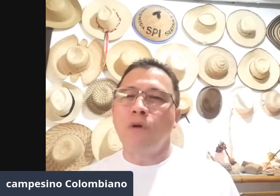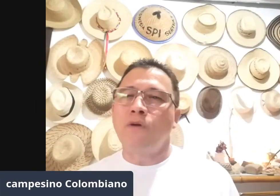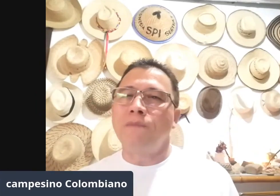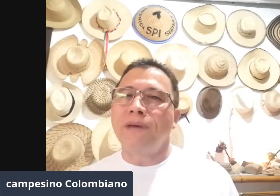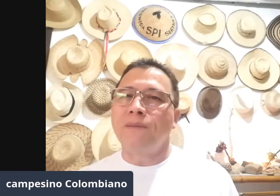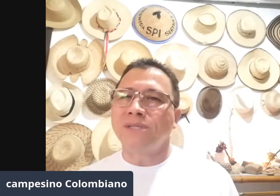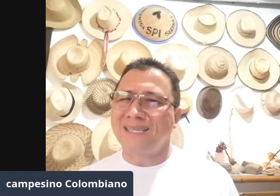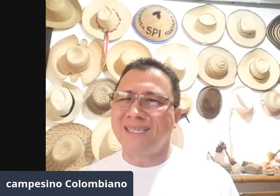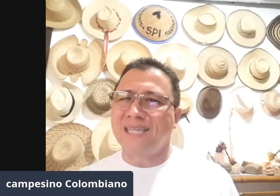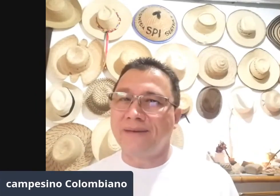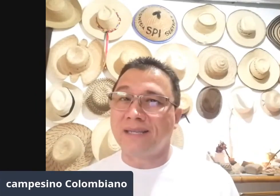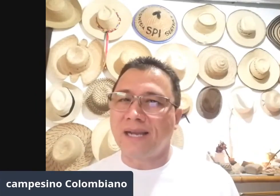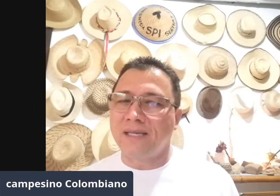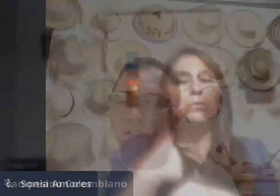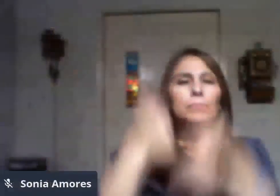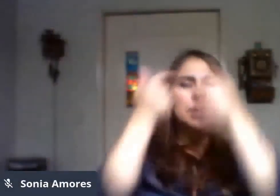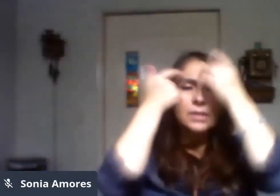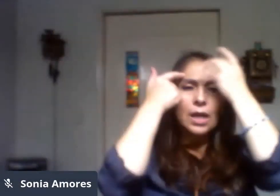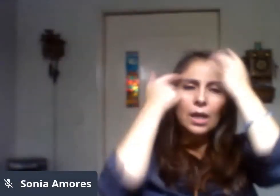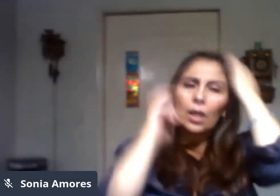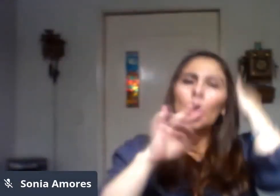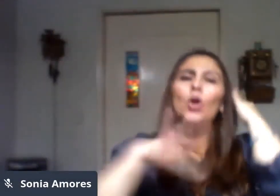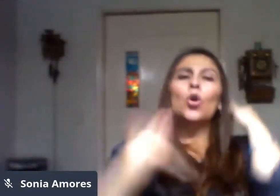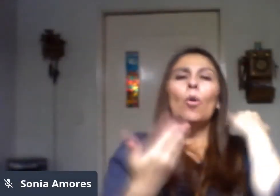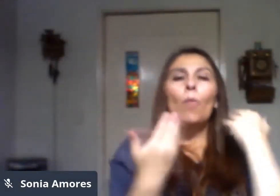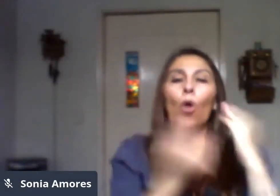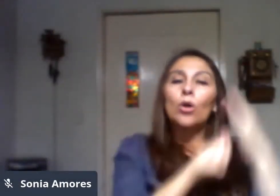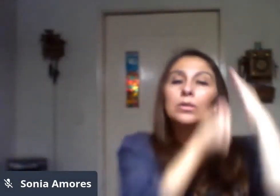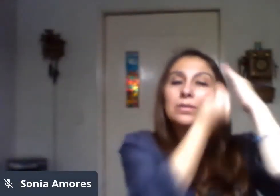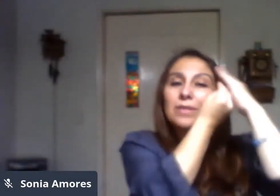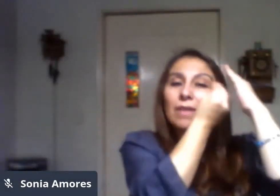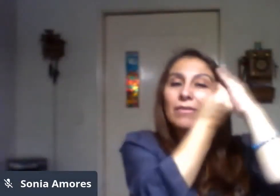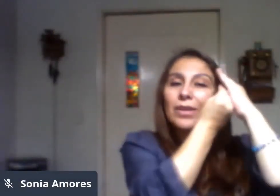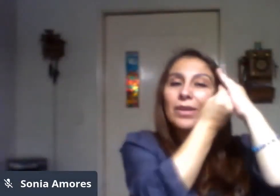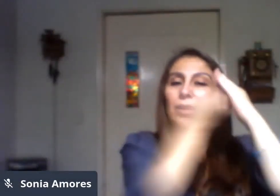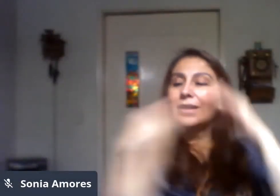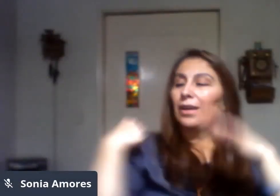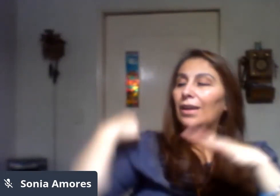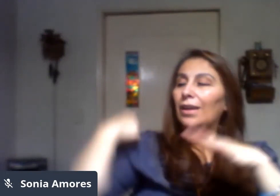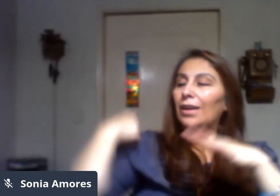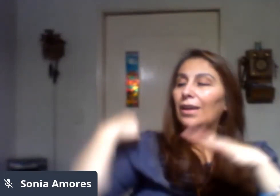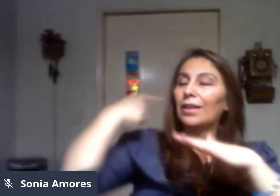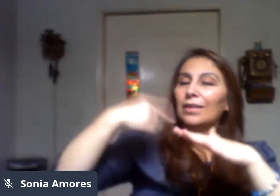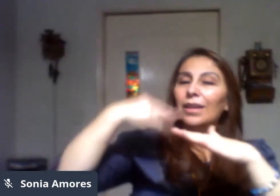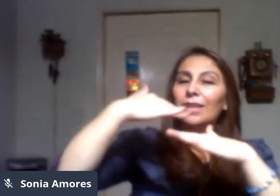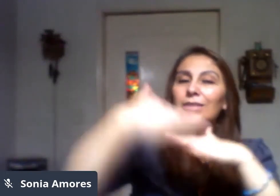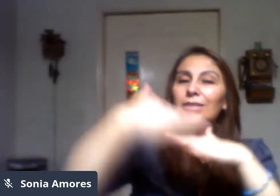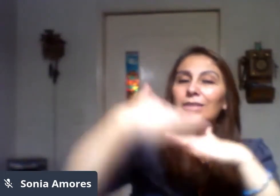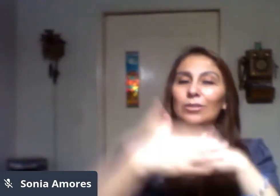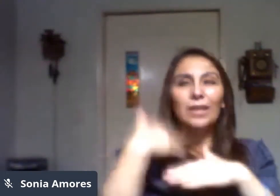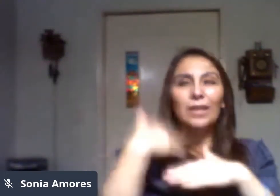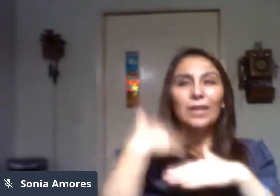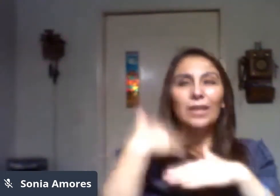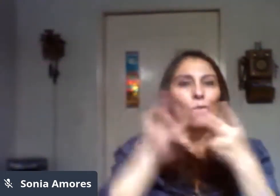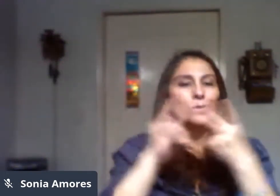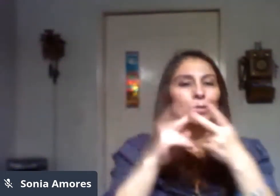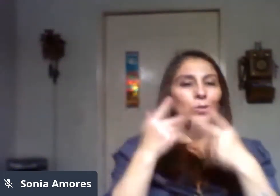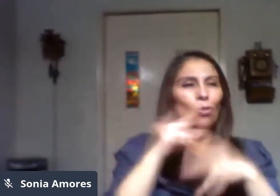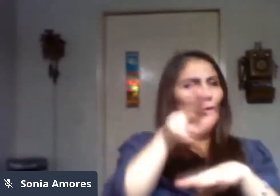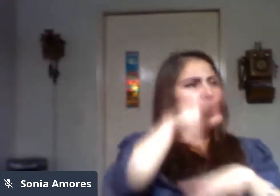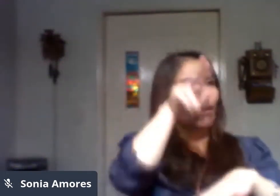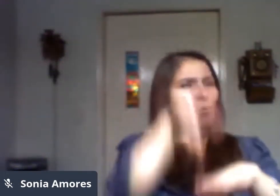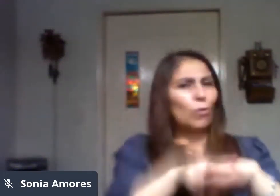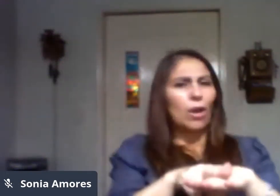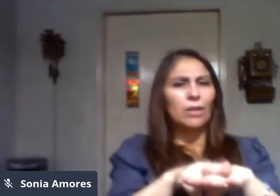ver cómo volvemos a ese saber tradicional, a ese saber natural, a ese conocimiento